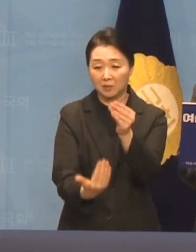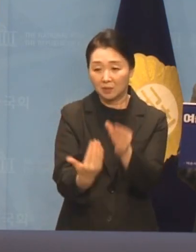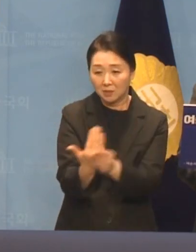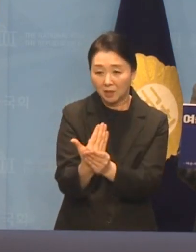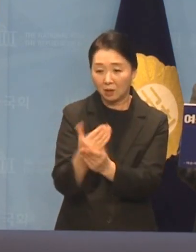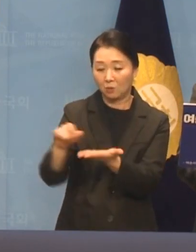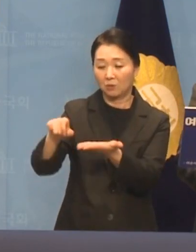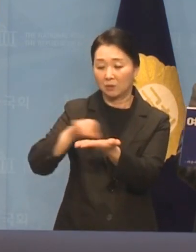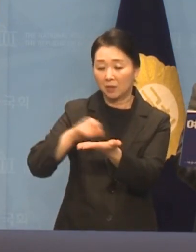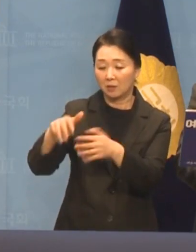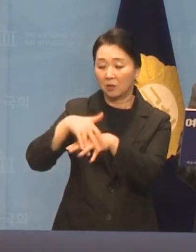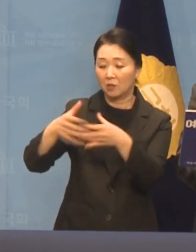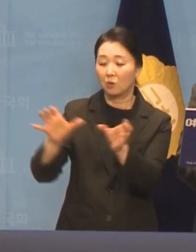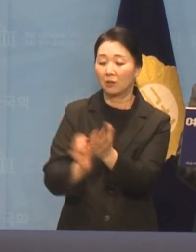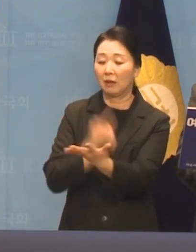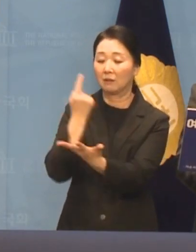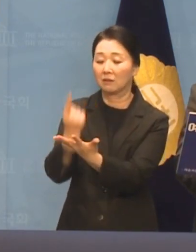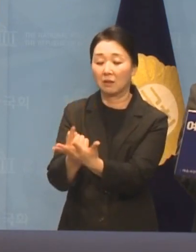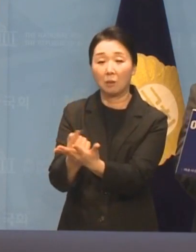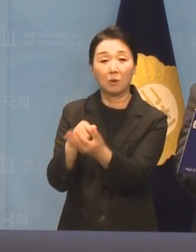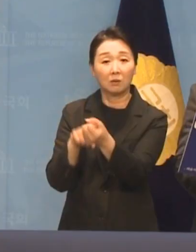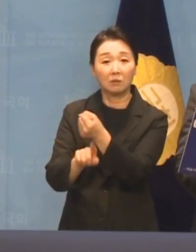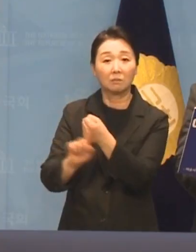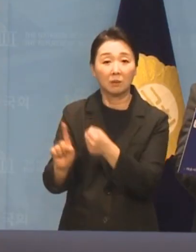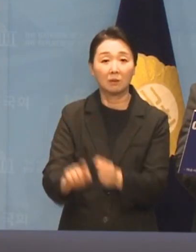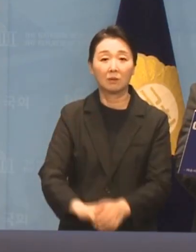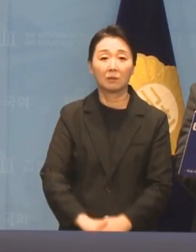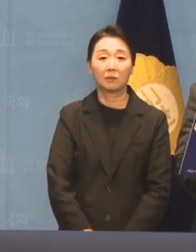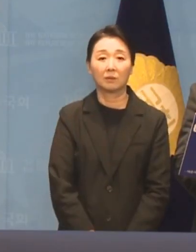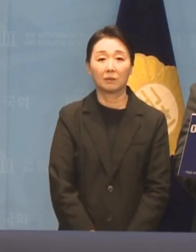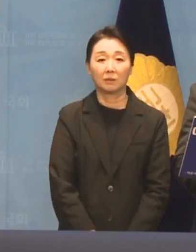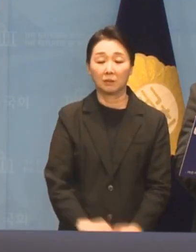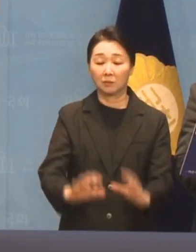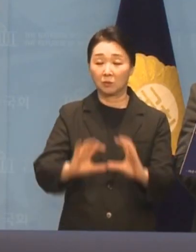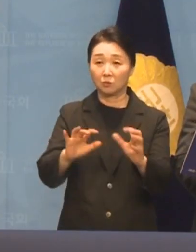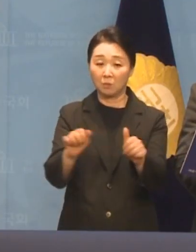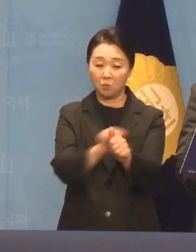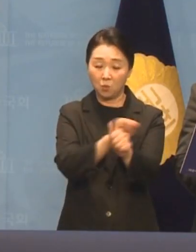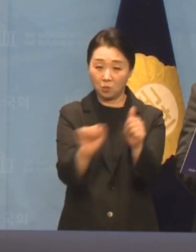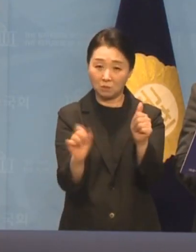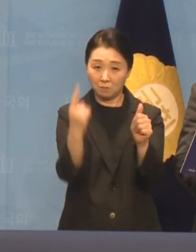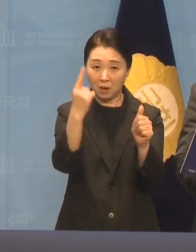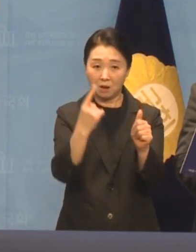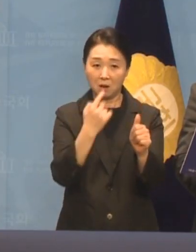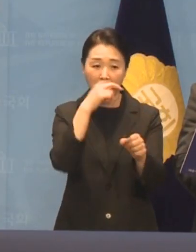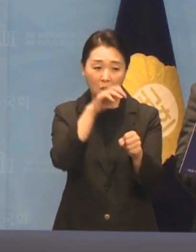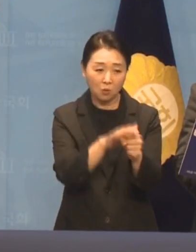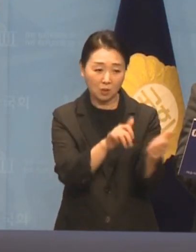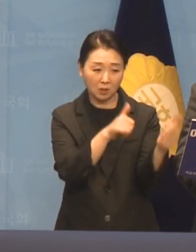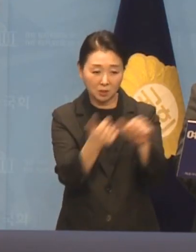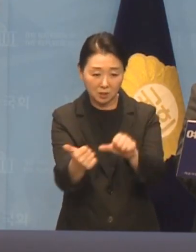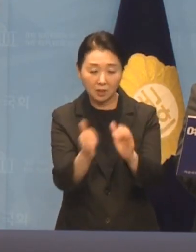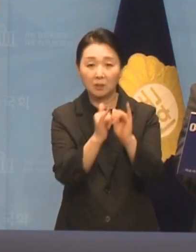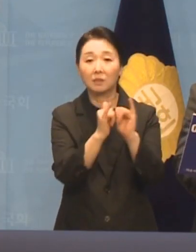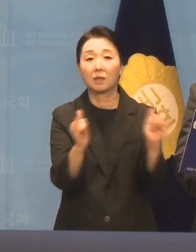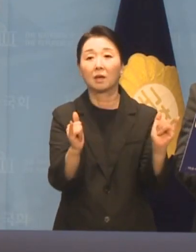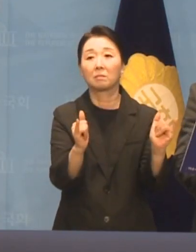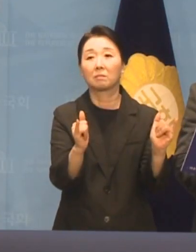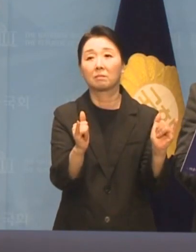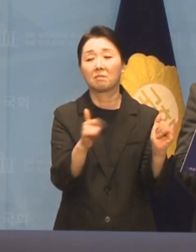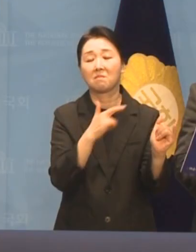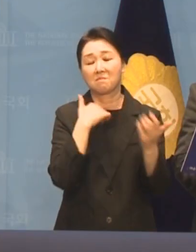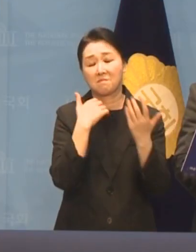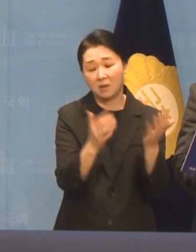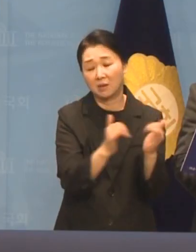참여하고 있는 것은 무엇을 의미합니까? 국가 폭력으로 억울하게 희생된 분들의